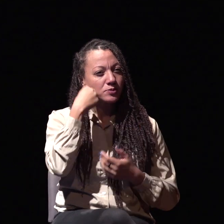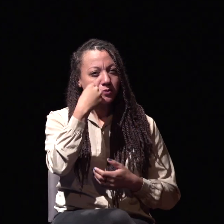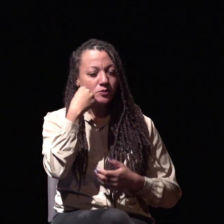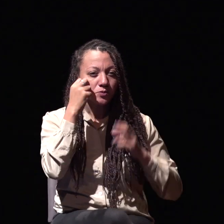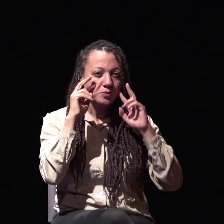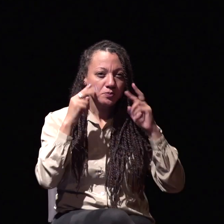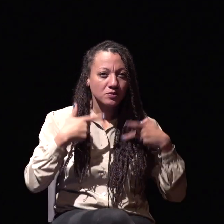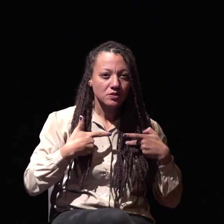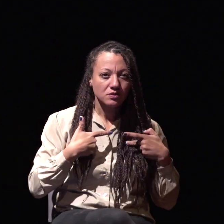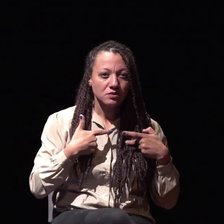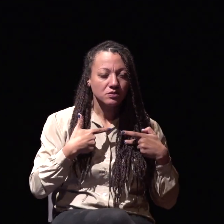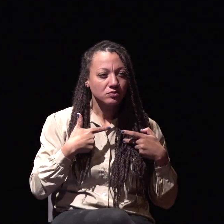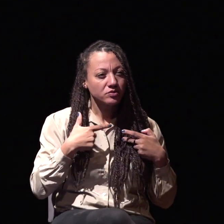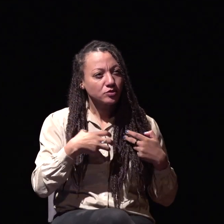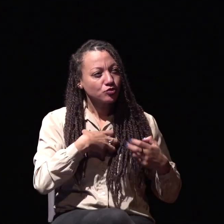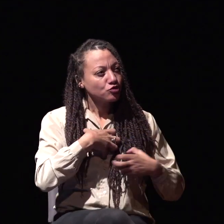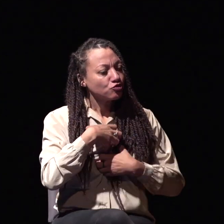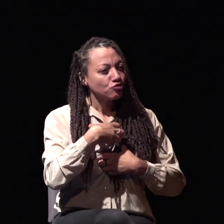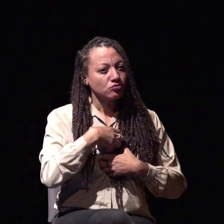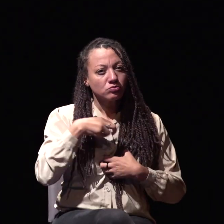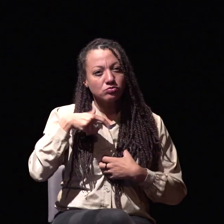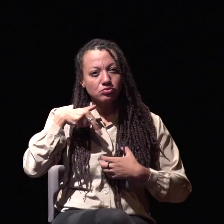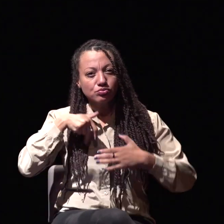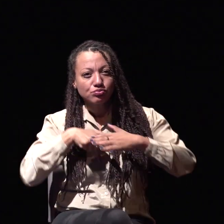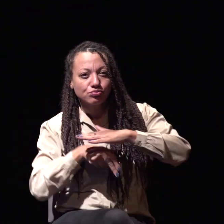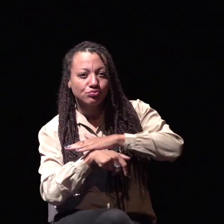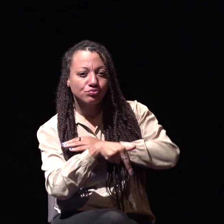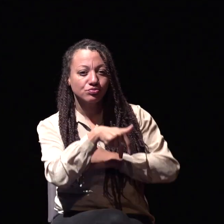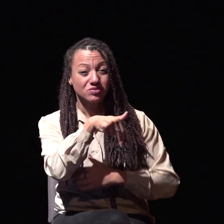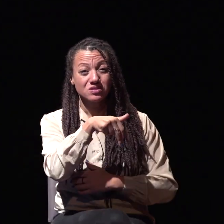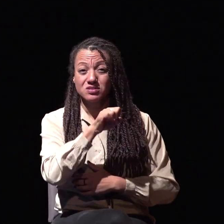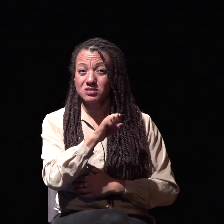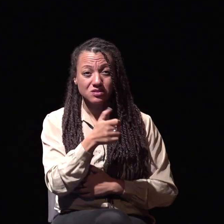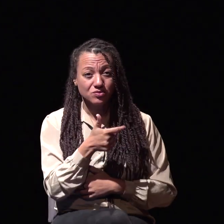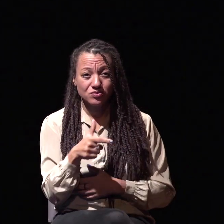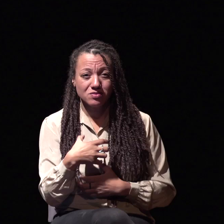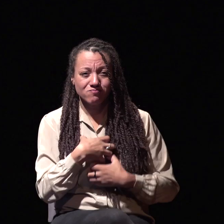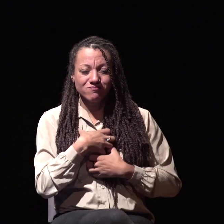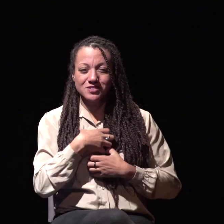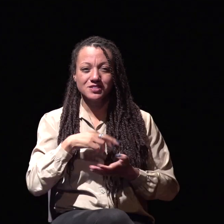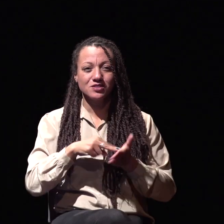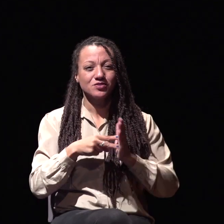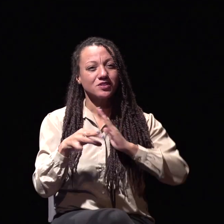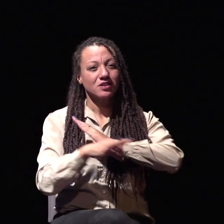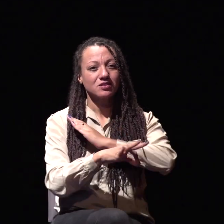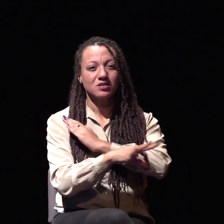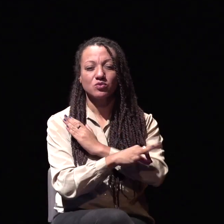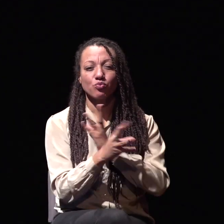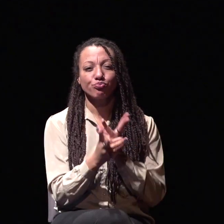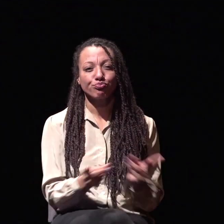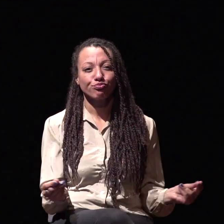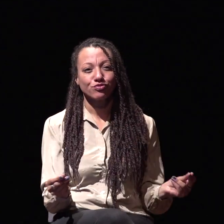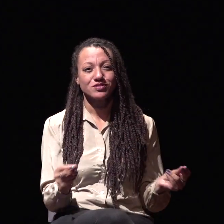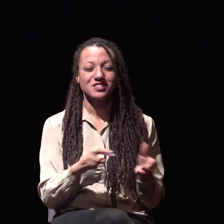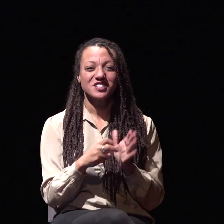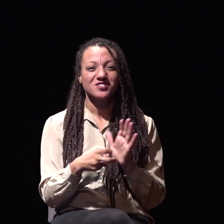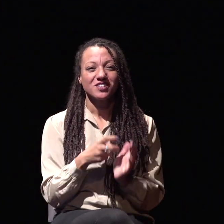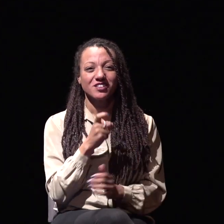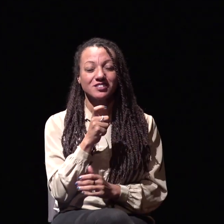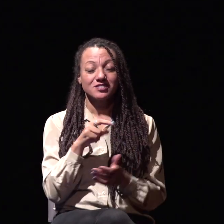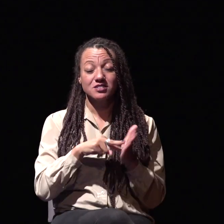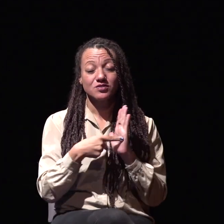humana que se desenvolve no tempo, a arquitetura não existe. É um esquema frio e